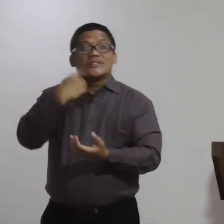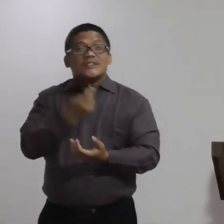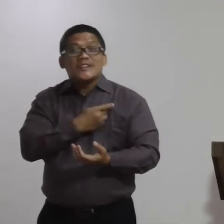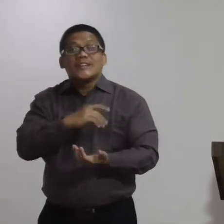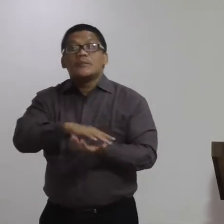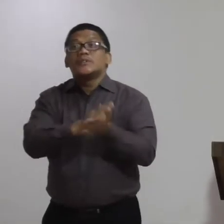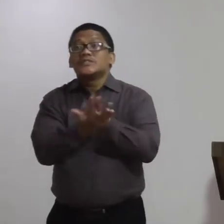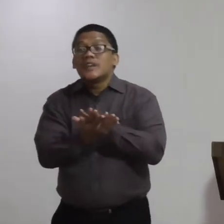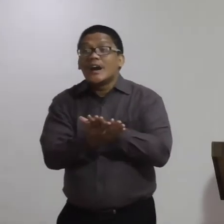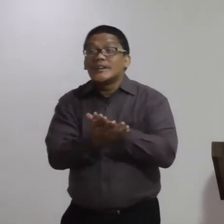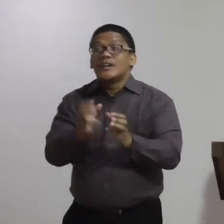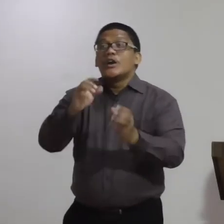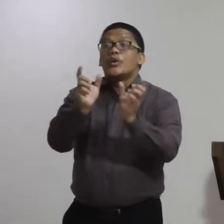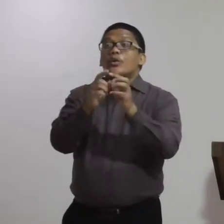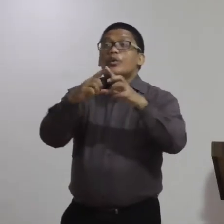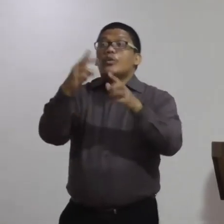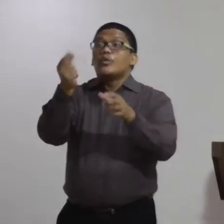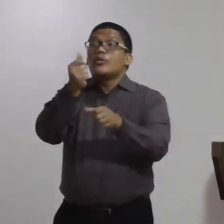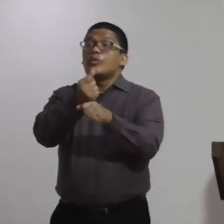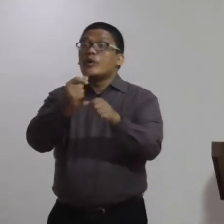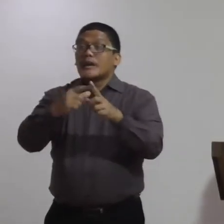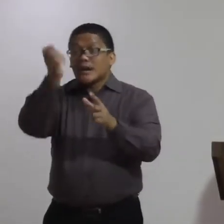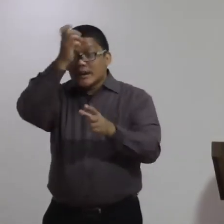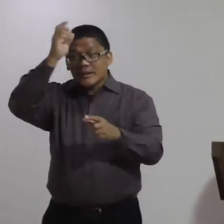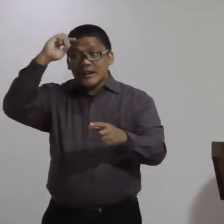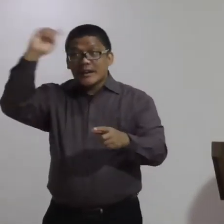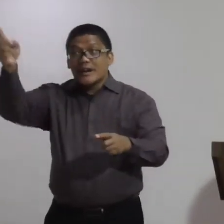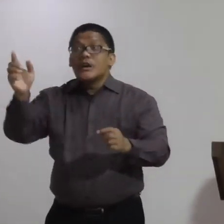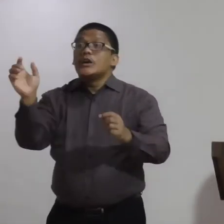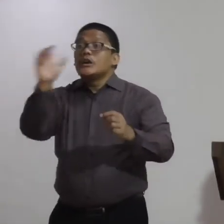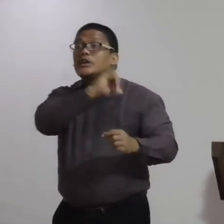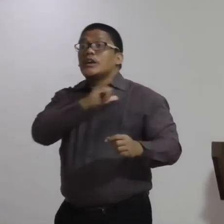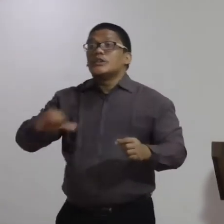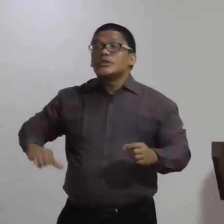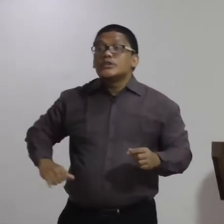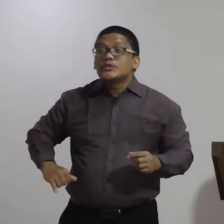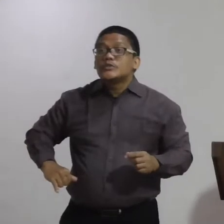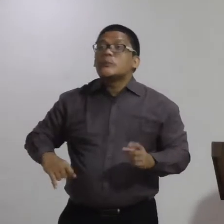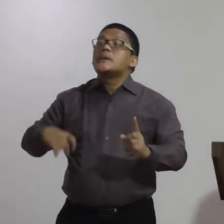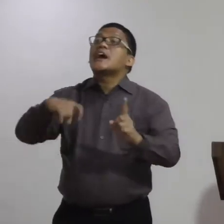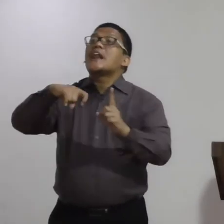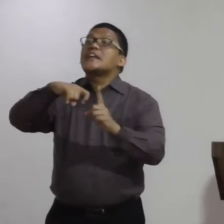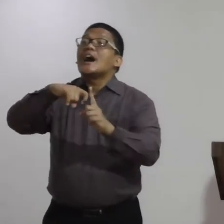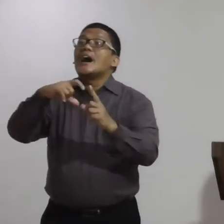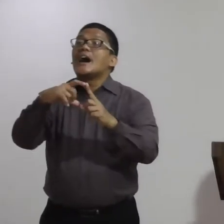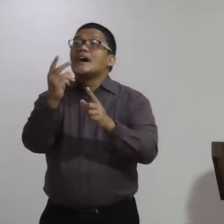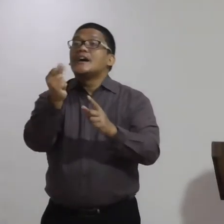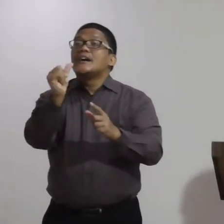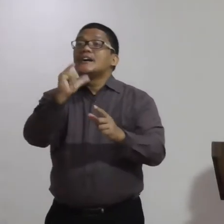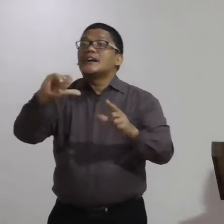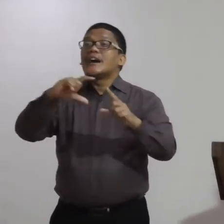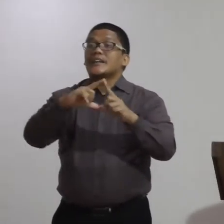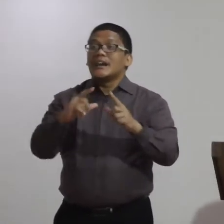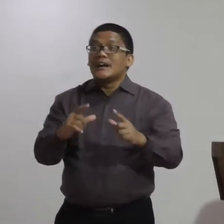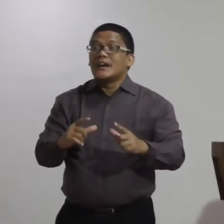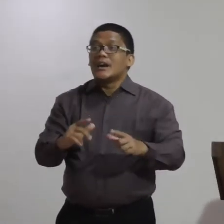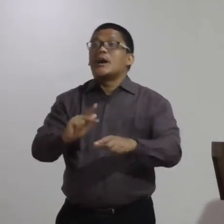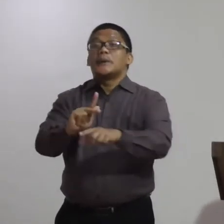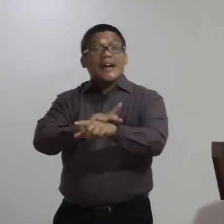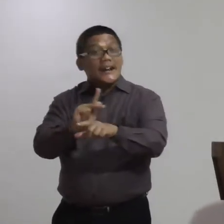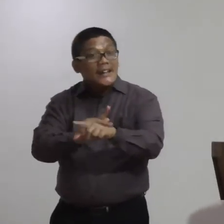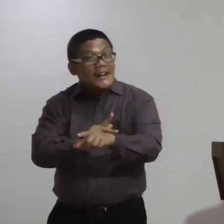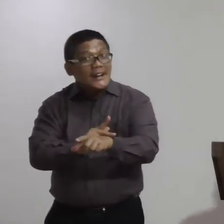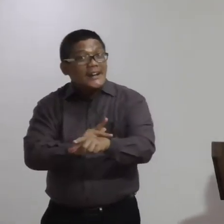ya, Allah Bapa berkarya, Putranya itu Yesus juga berkarya, dan juga Roh Kudus juga berkarya. Nah, kita akan melihat yang